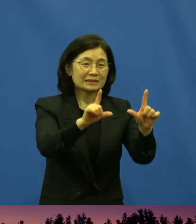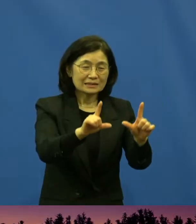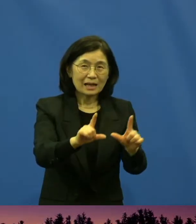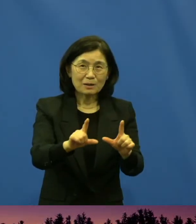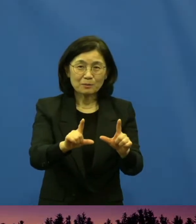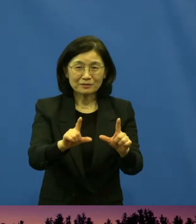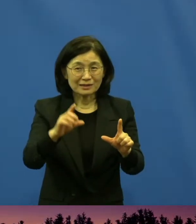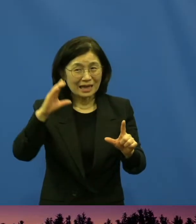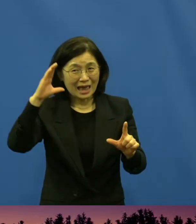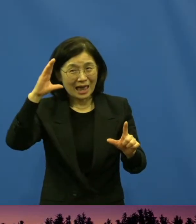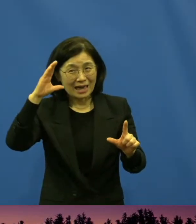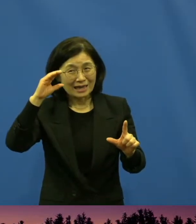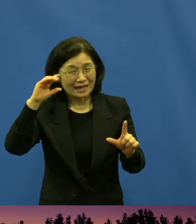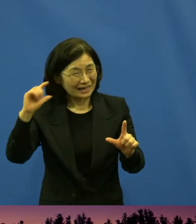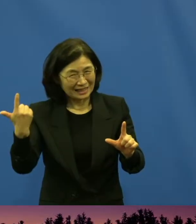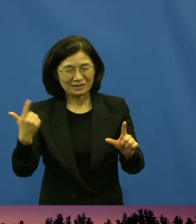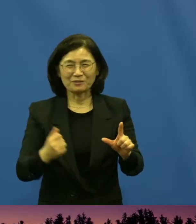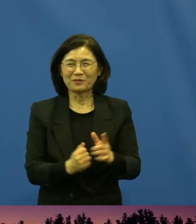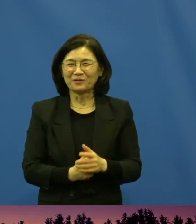아니고